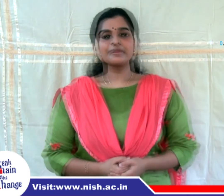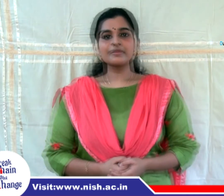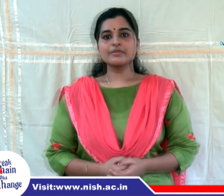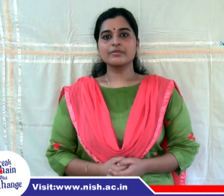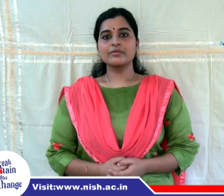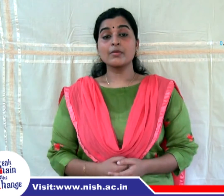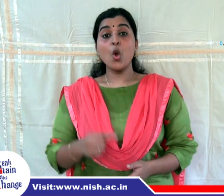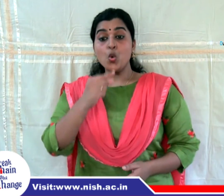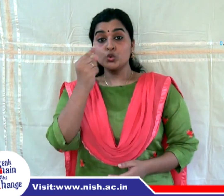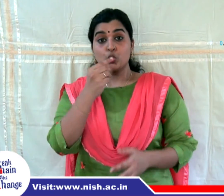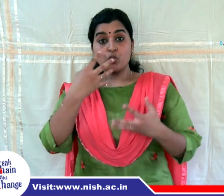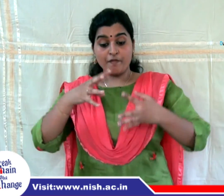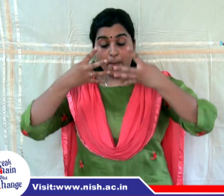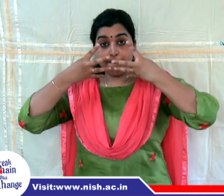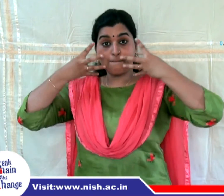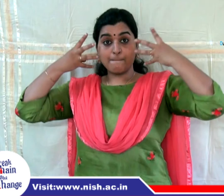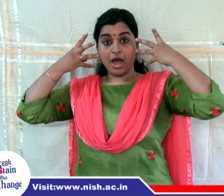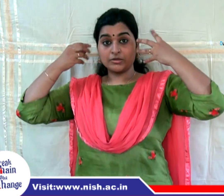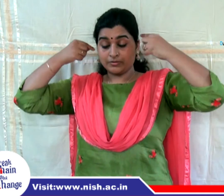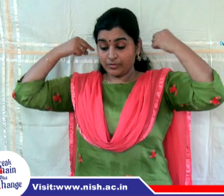മാസ്ക് മറ്റാരും സ്പർശിക്കാതെ നശിപ്പിച്ചു കളയുക.